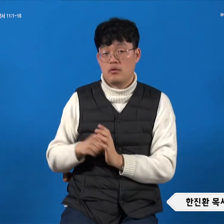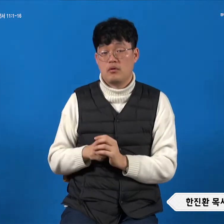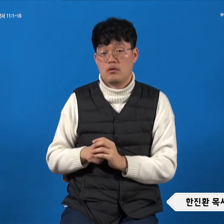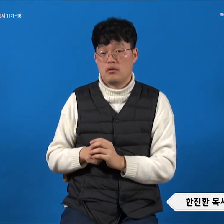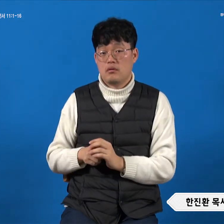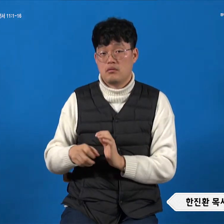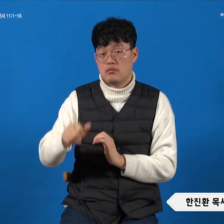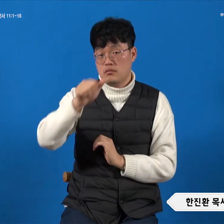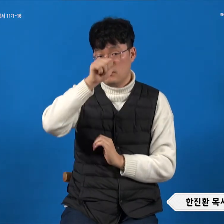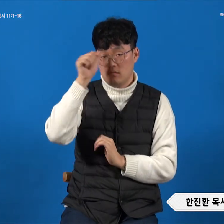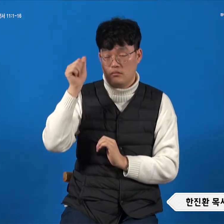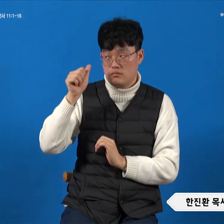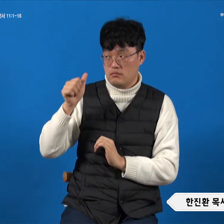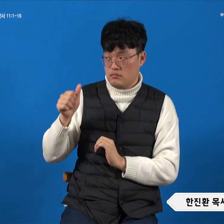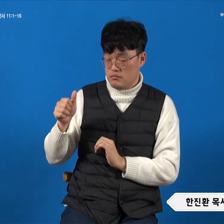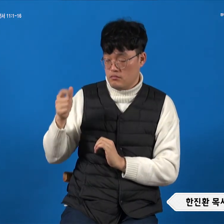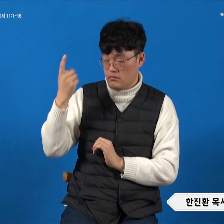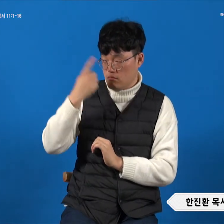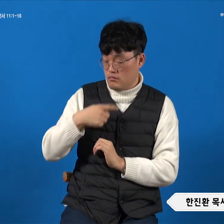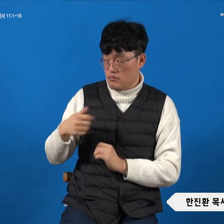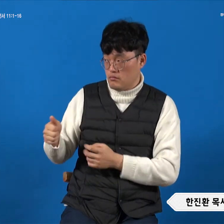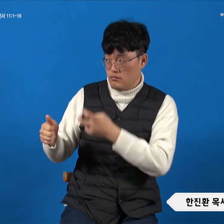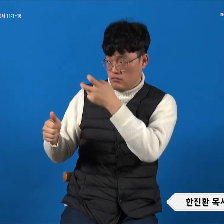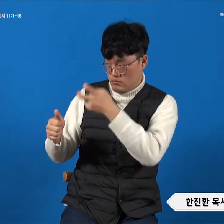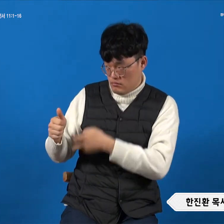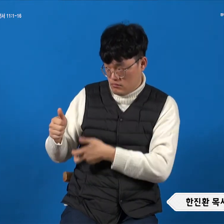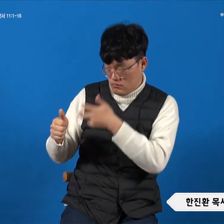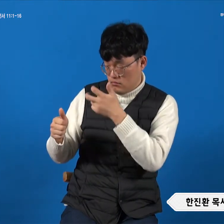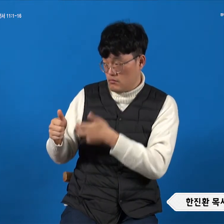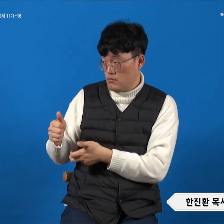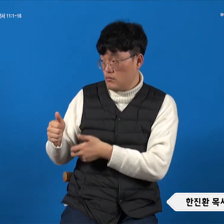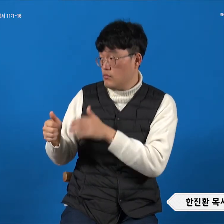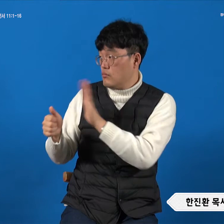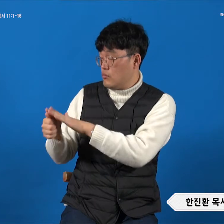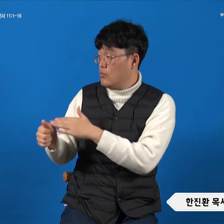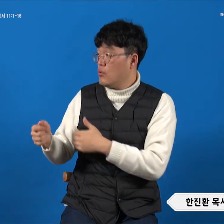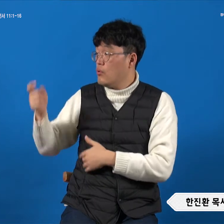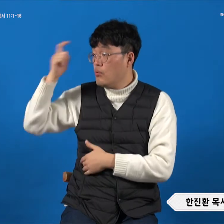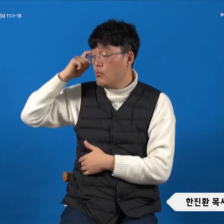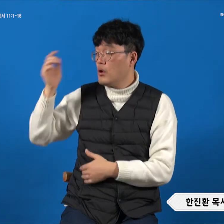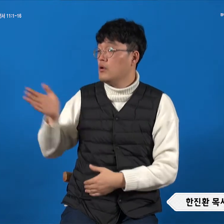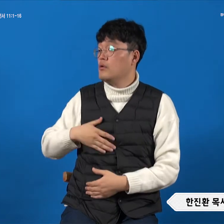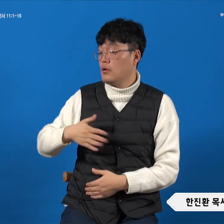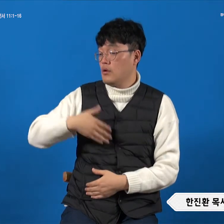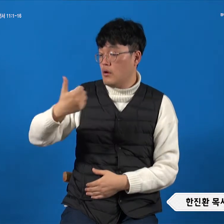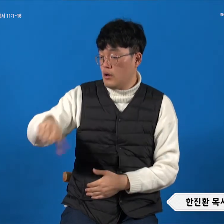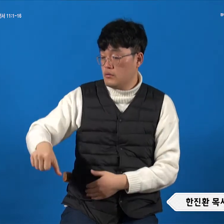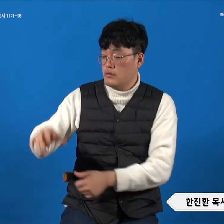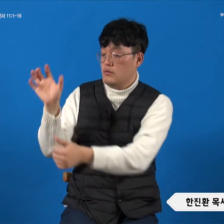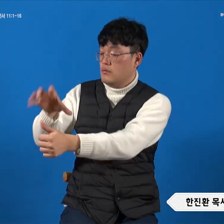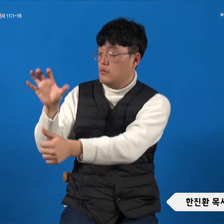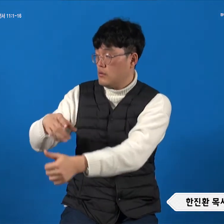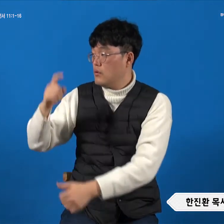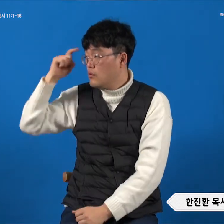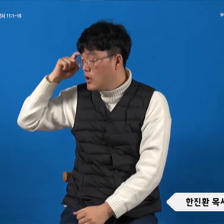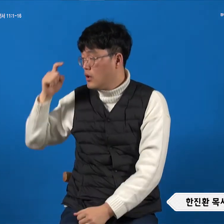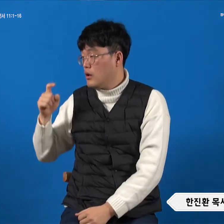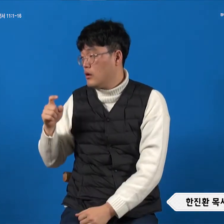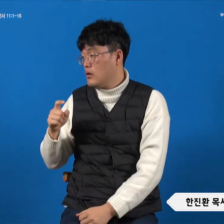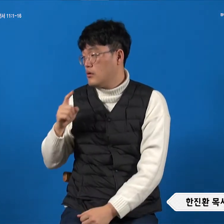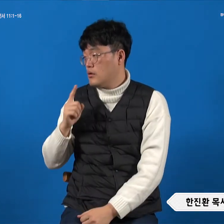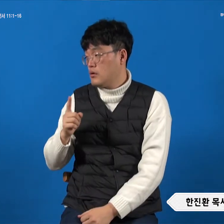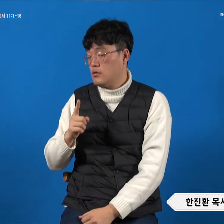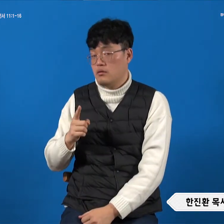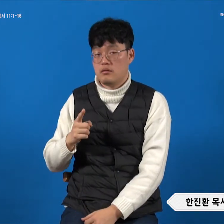했는지 압니까? 장로님을 딱 정색을 하고 바라보면서 왜 남의 애에게 야단을 쳐요? 애